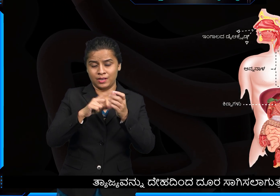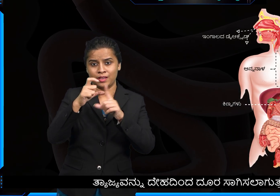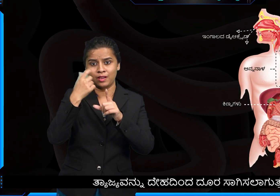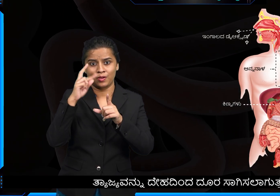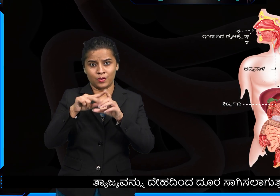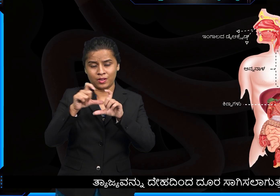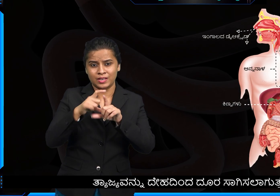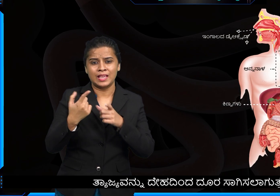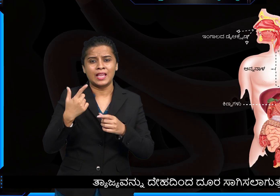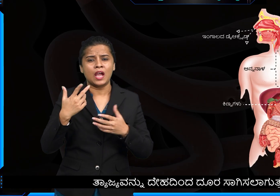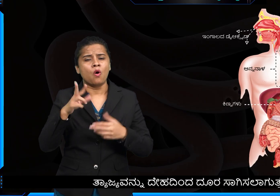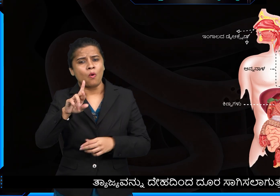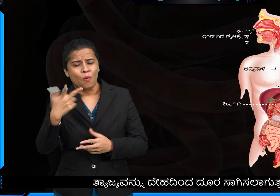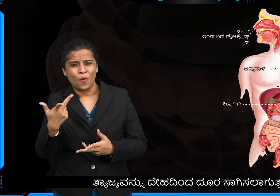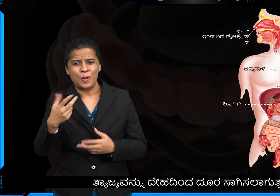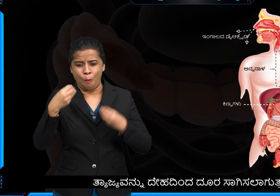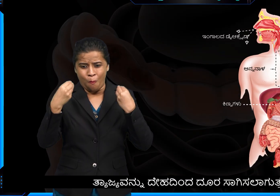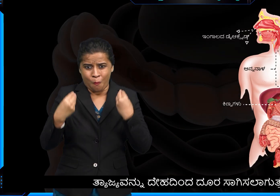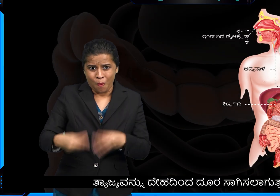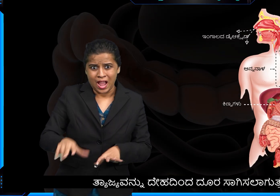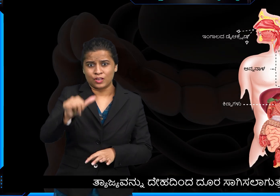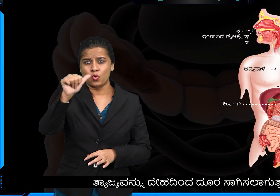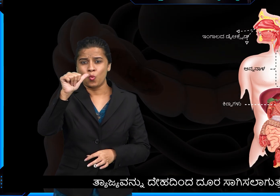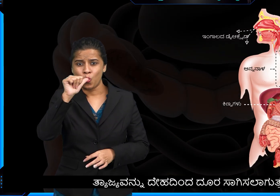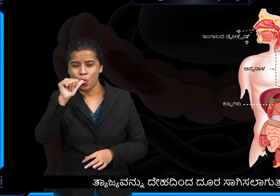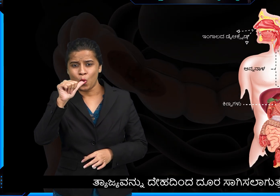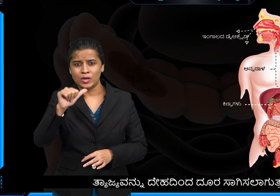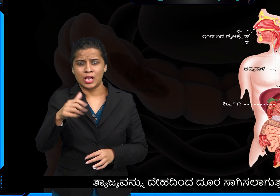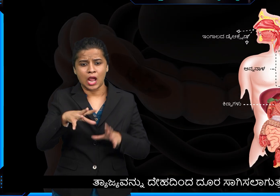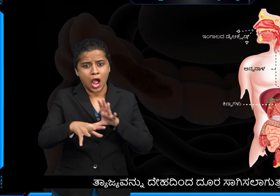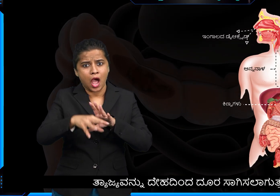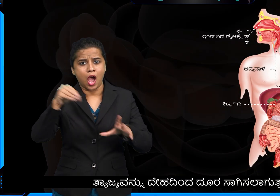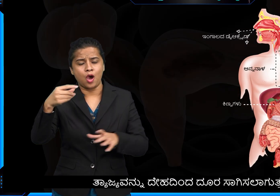ತ್ಯಾಜ್ಯವನ್ನು ದೇಹದಿಂದ ದೂರ ಸಾಗಿಸಲಾಗುತ್ತದೆ.